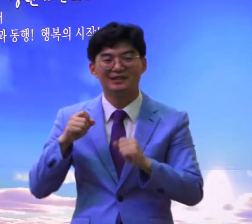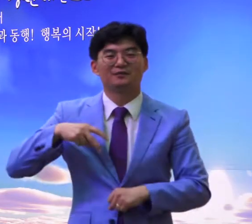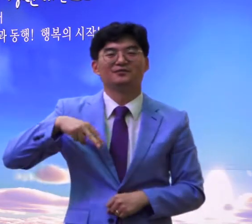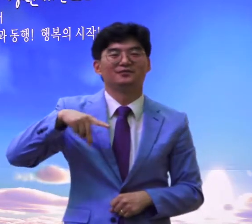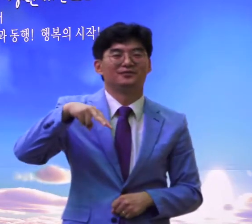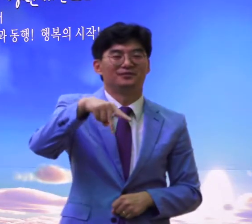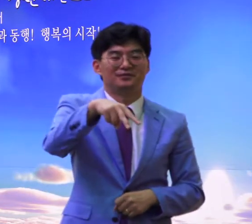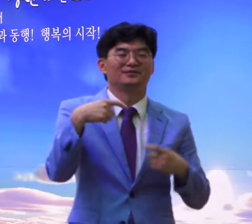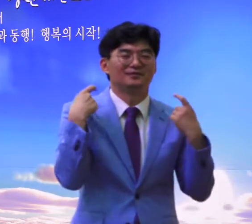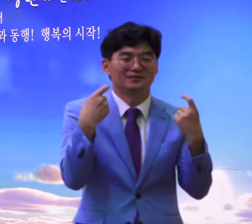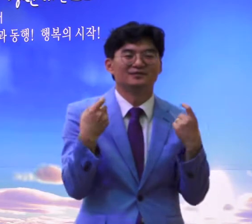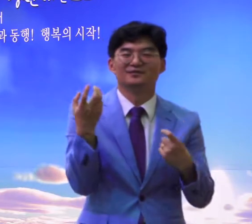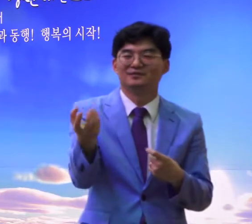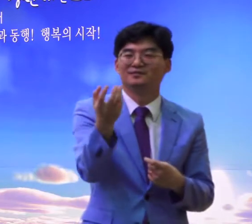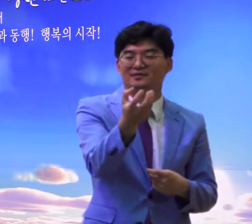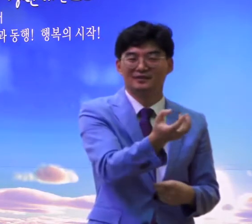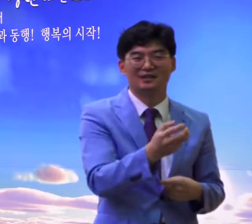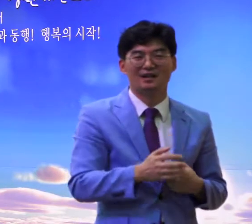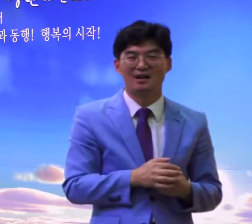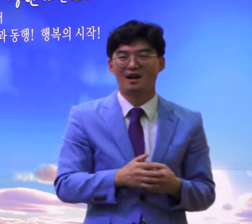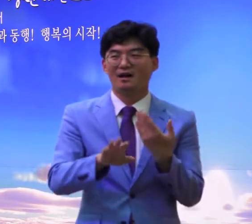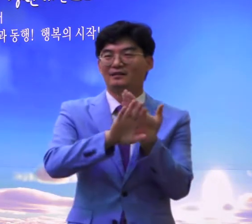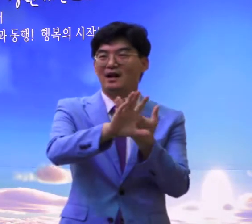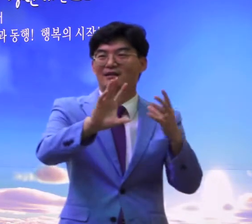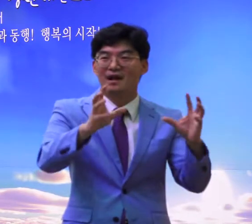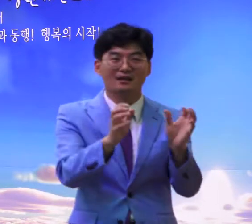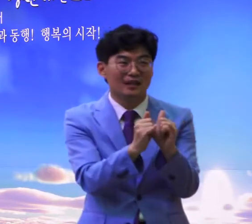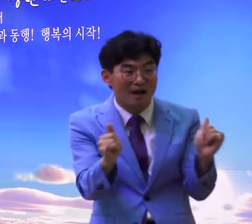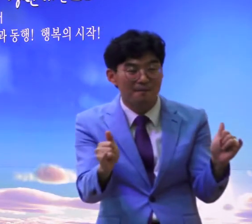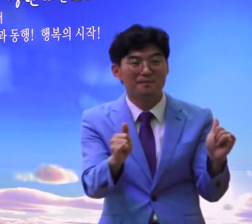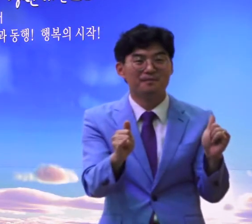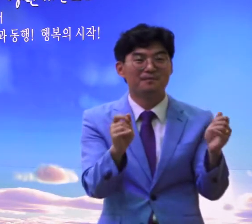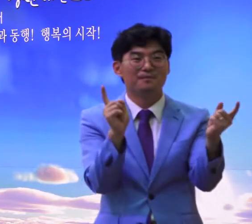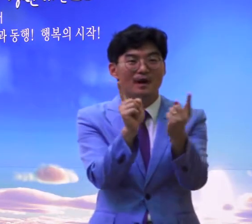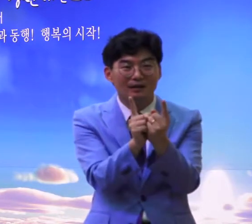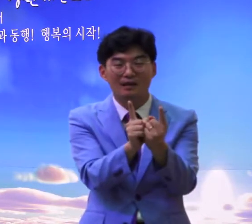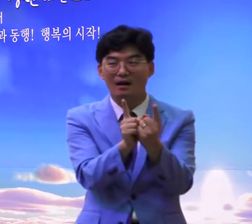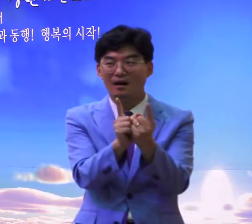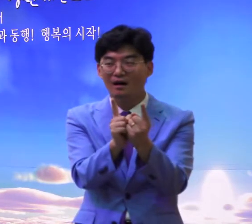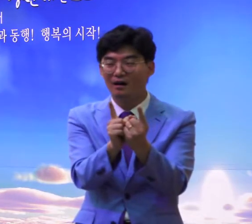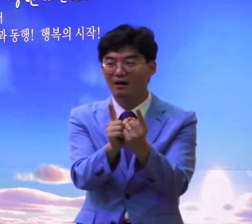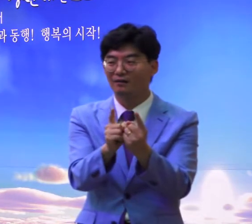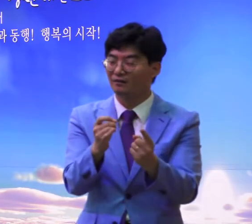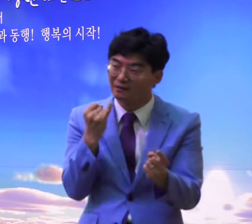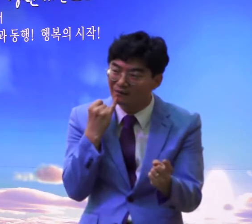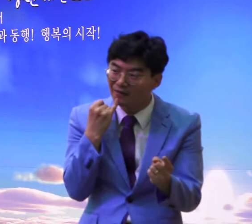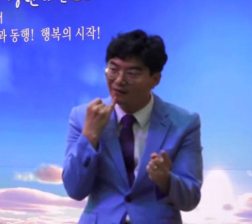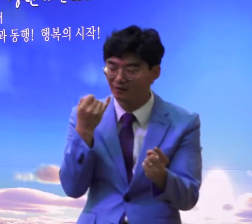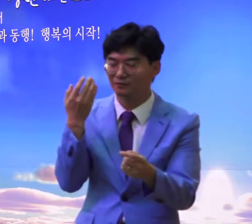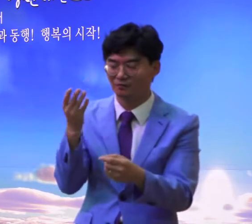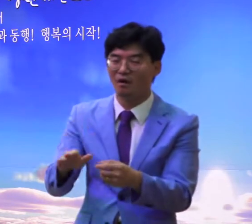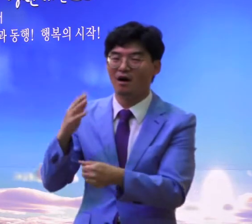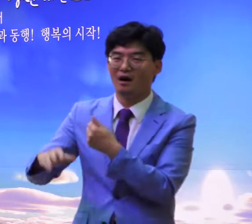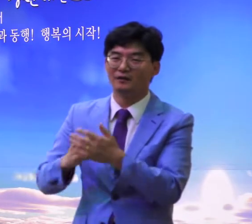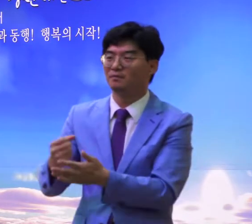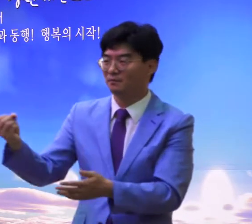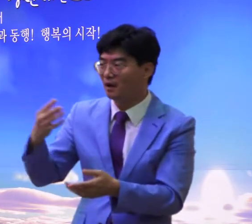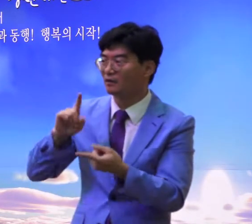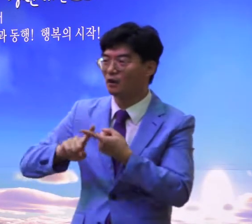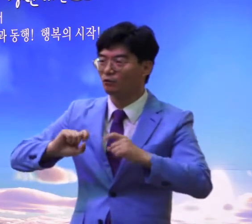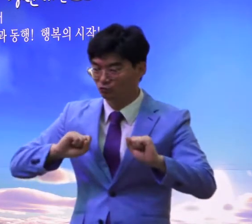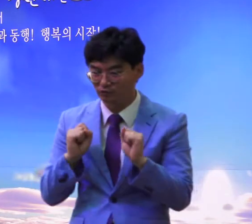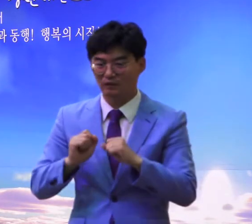것입니다. 이방인의 사도로 부름받아서 그 전도의 여정을 오직 말씀으로, 우리 육안으로가 아니라 영안으로